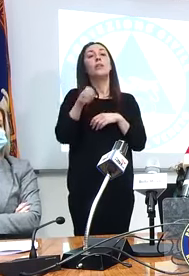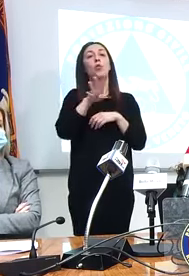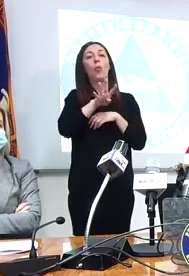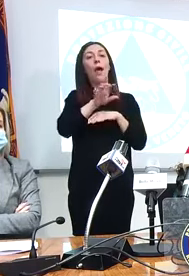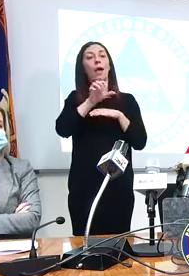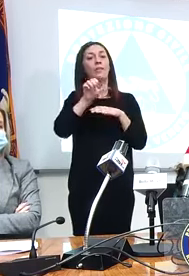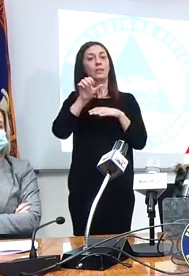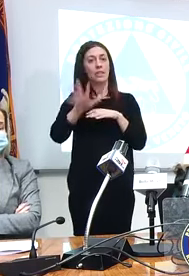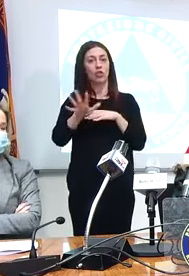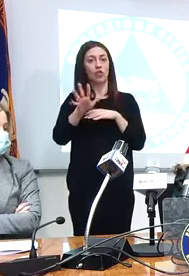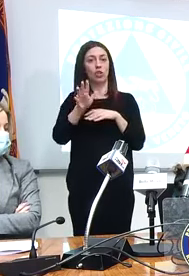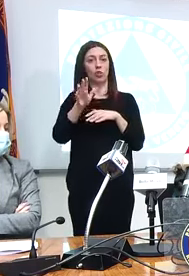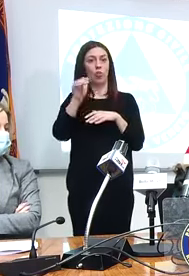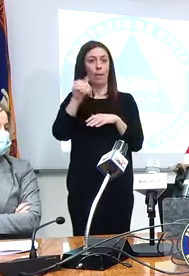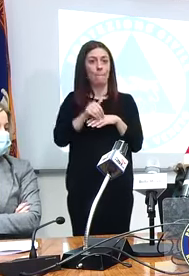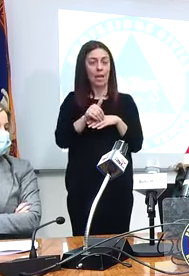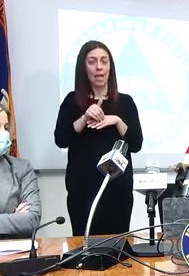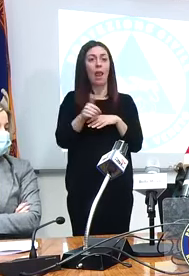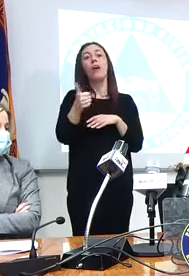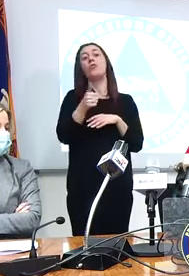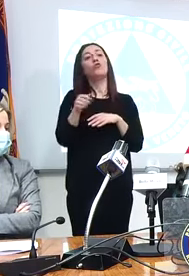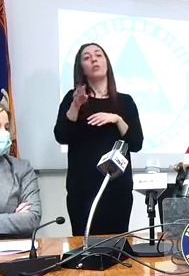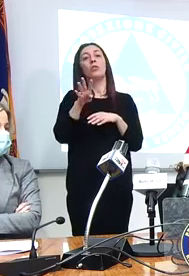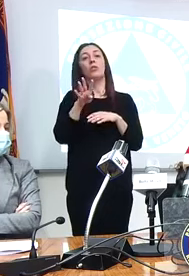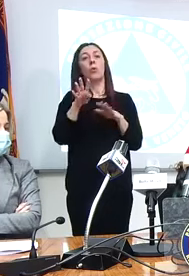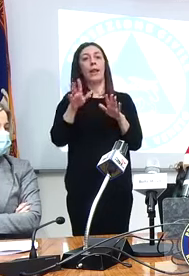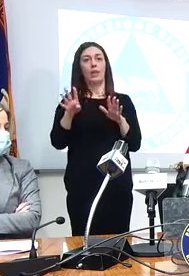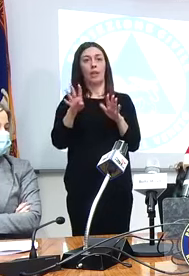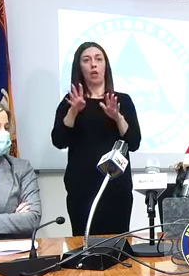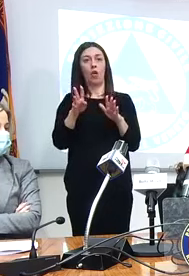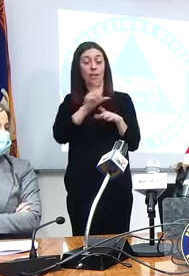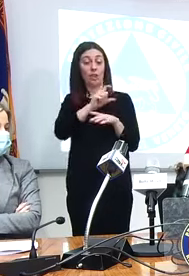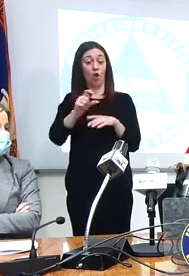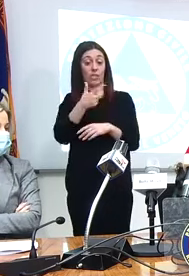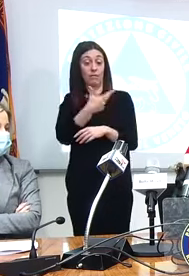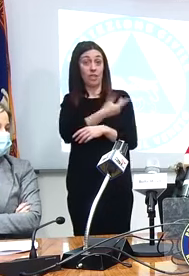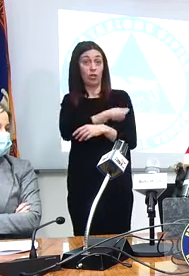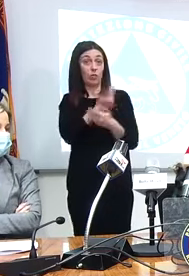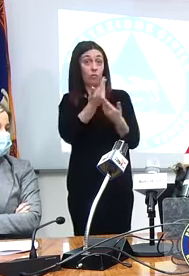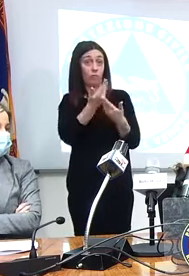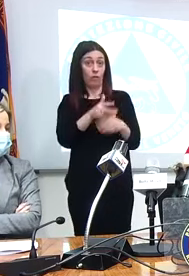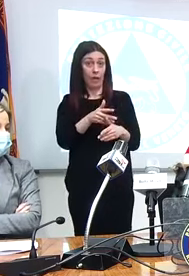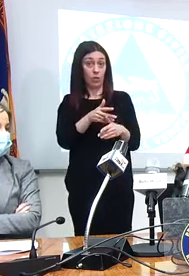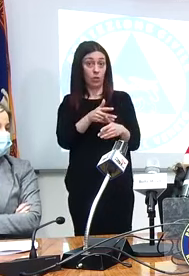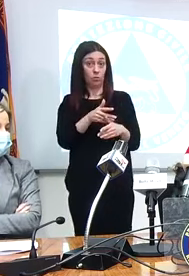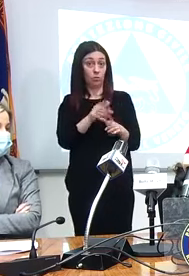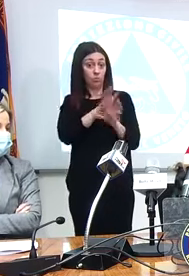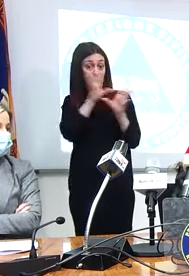145.619 dosi di vaccino e nell'ambito di queste dosi